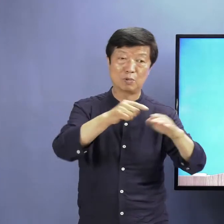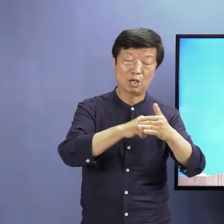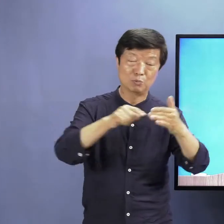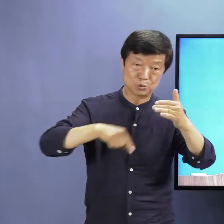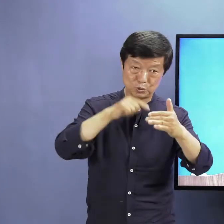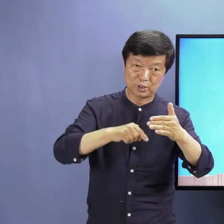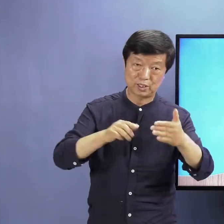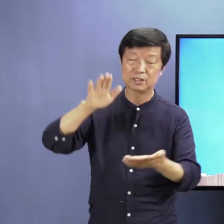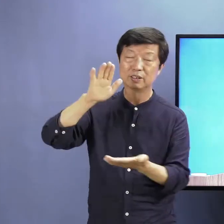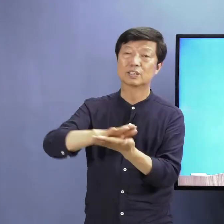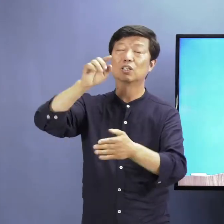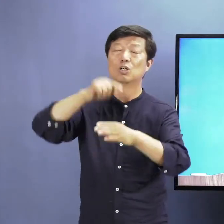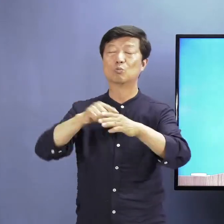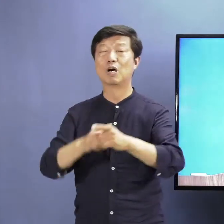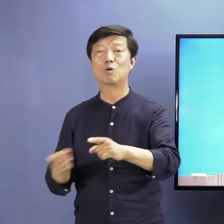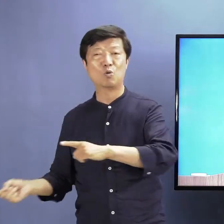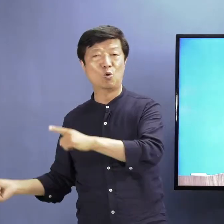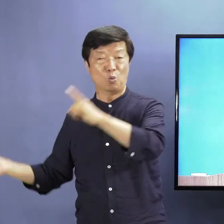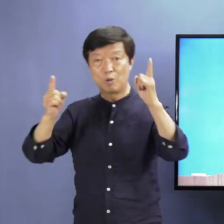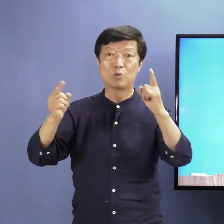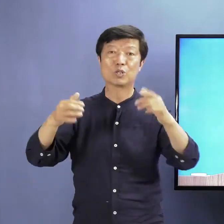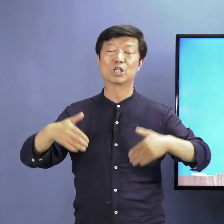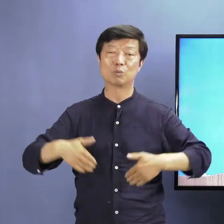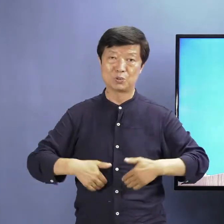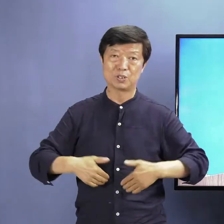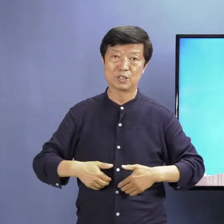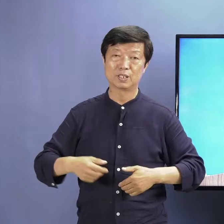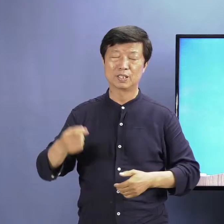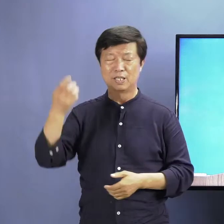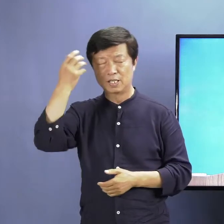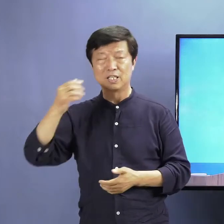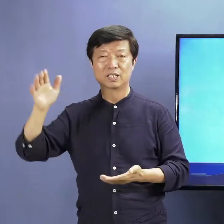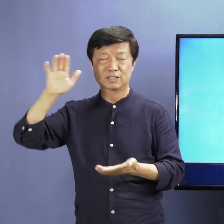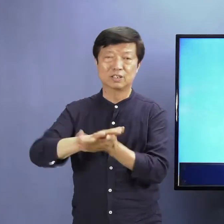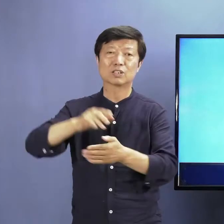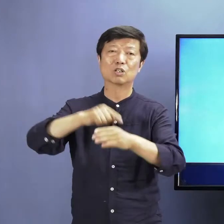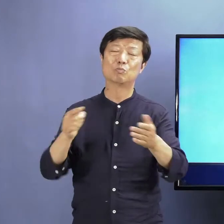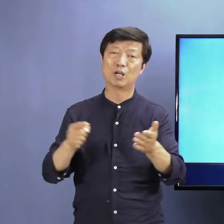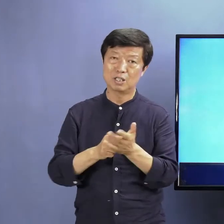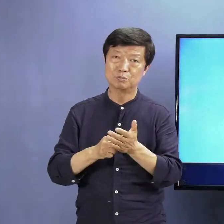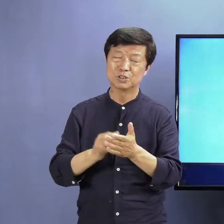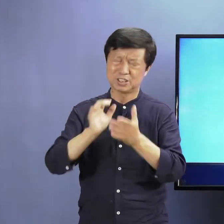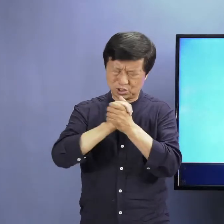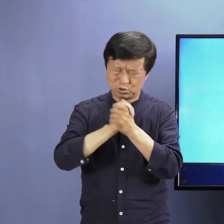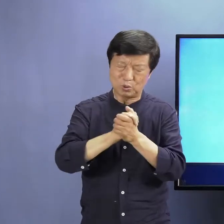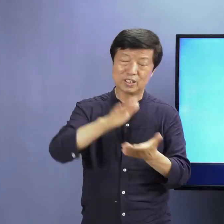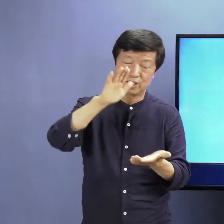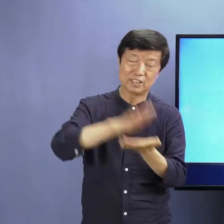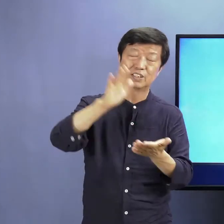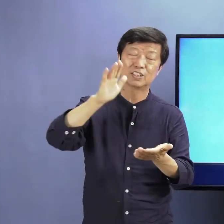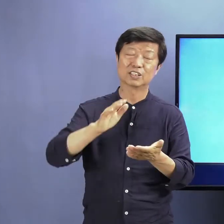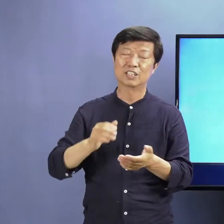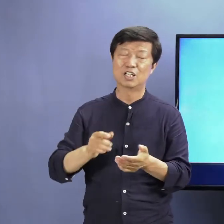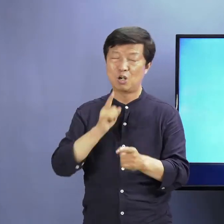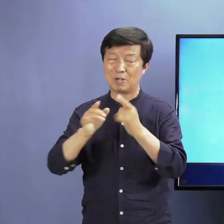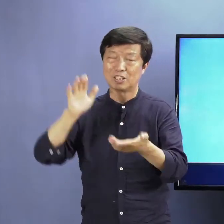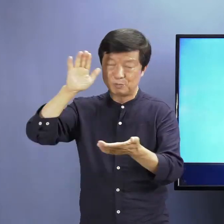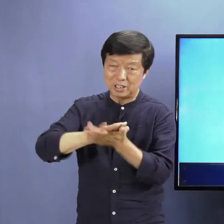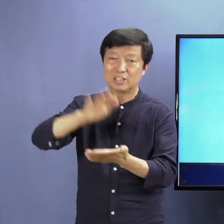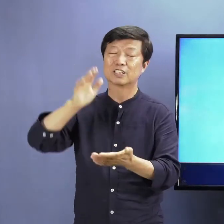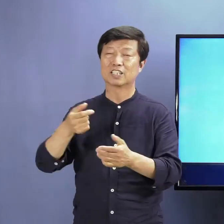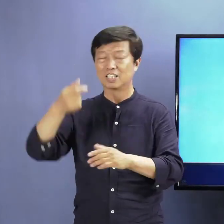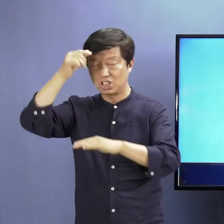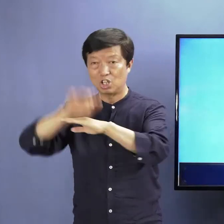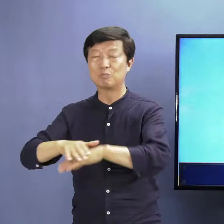이런 영적인 열정, 기도의 열정, 말씀의 열정, 예배의